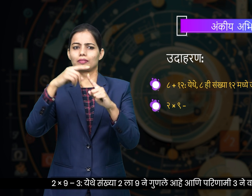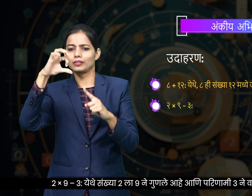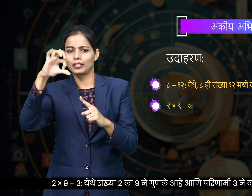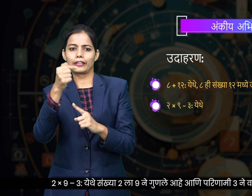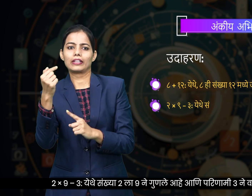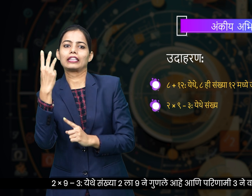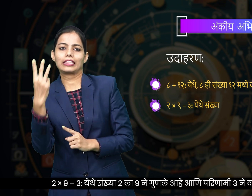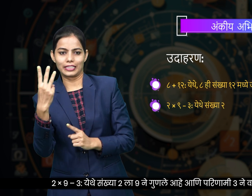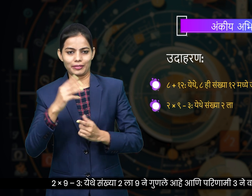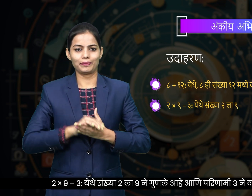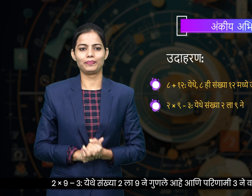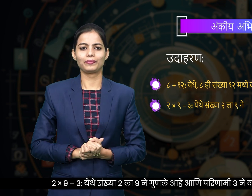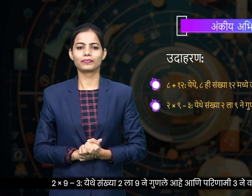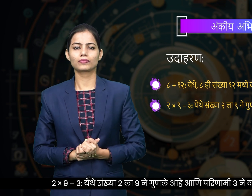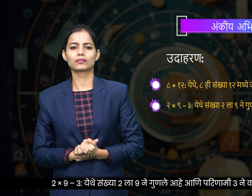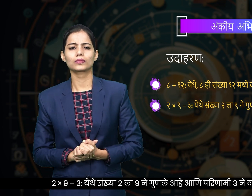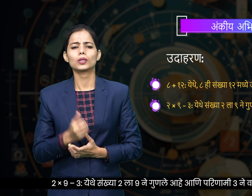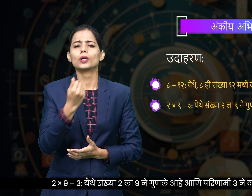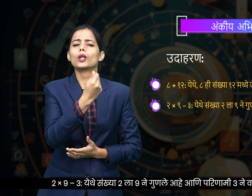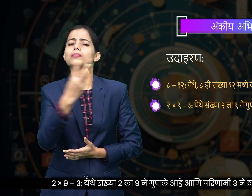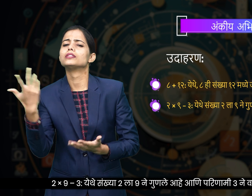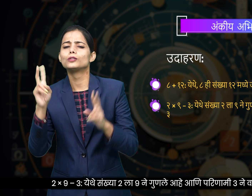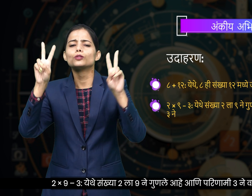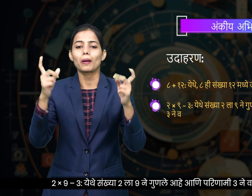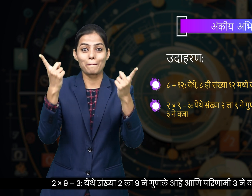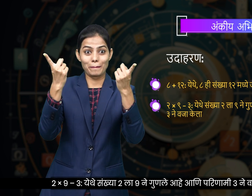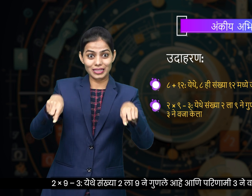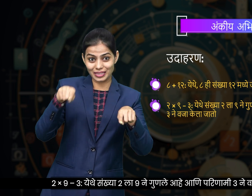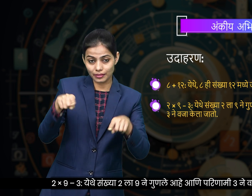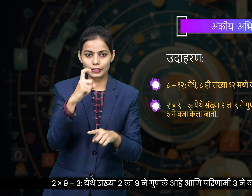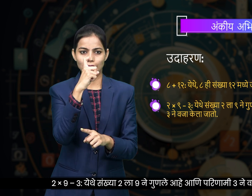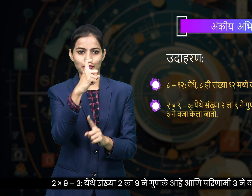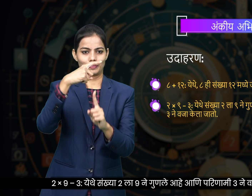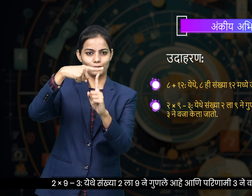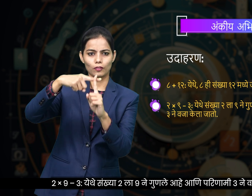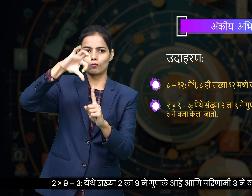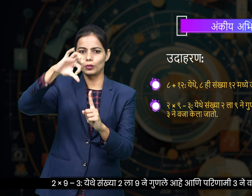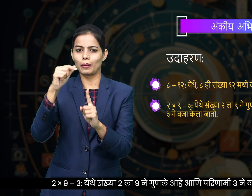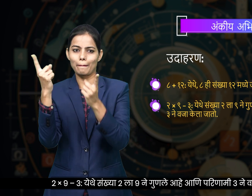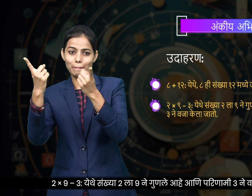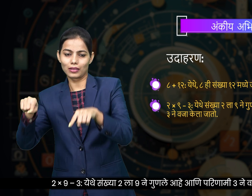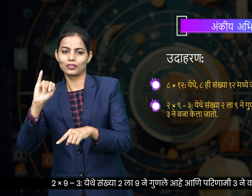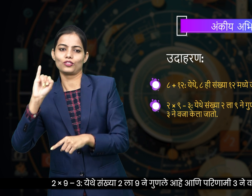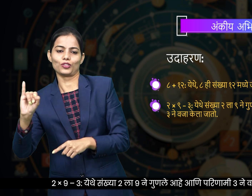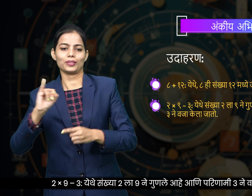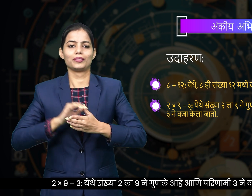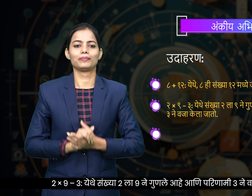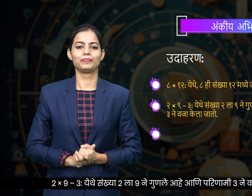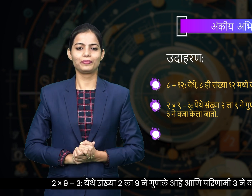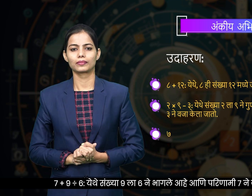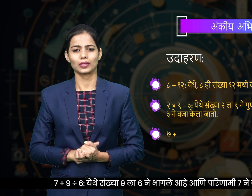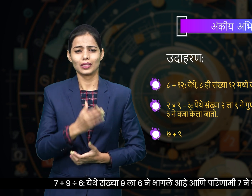2 गुणिले 9 वजा 3. येथे संख्या 2 ला 9 ने गुणले आहे आणि परिणामी 3 ने वजा केले